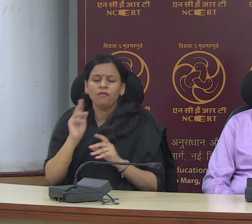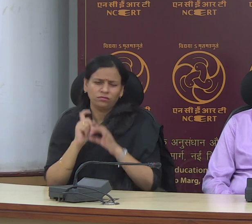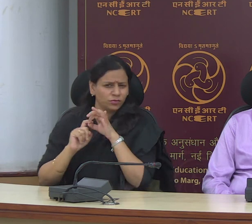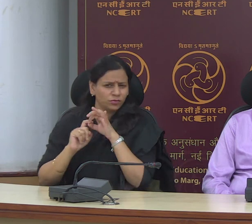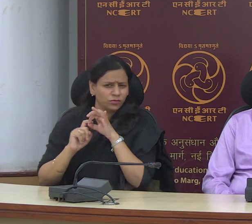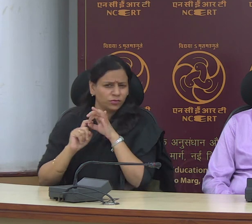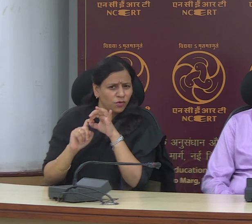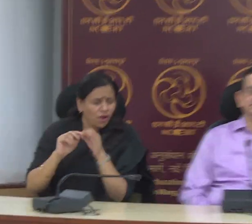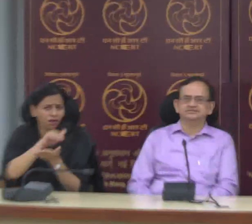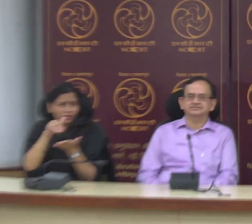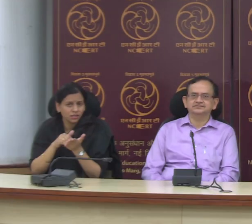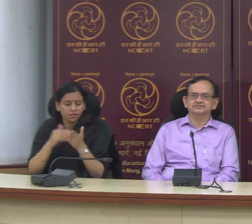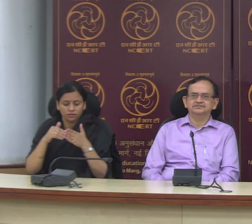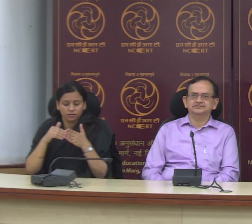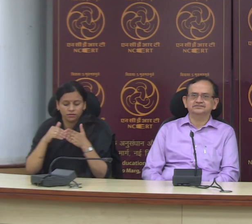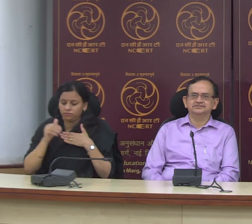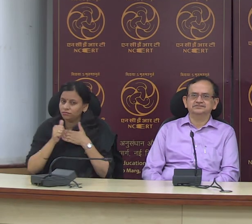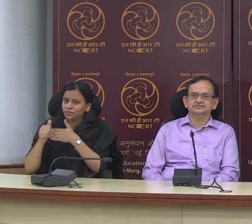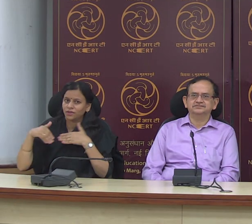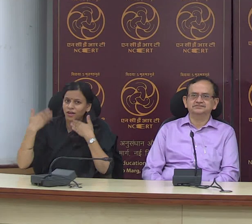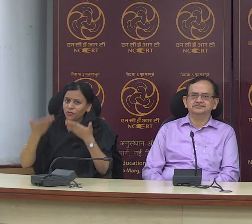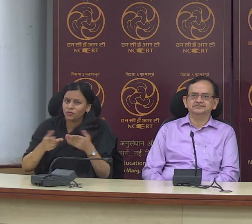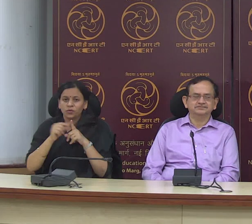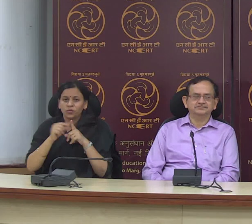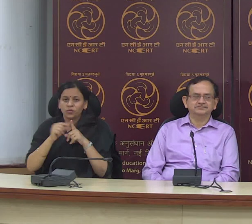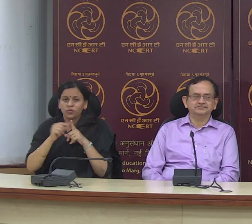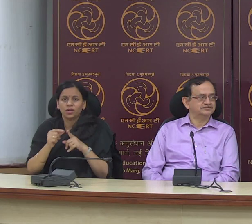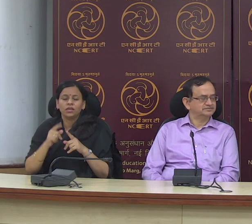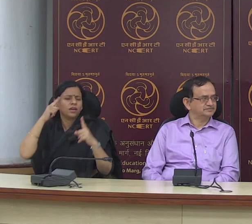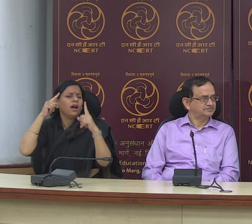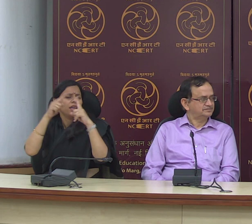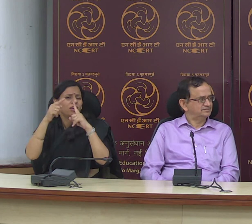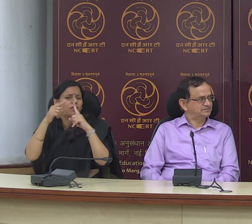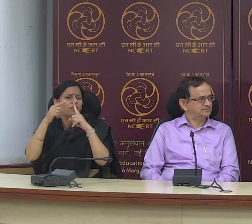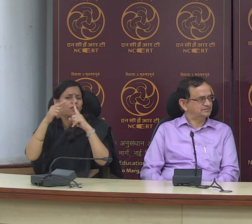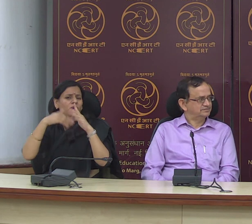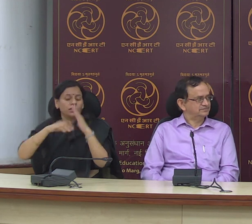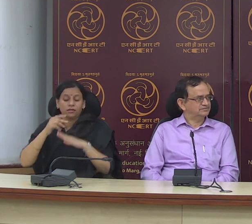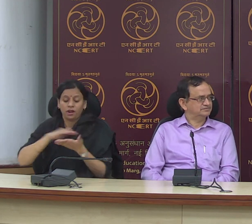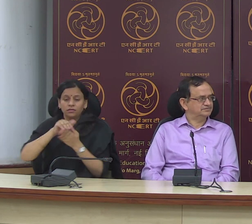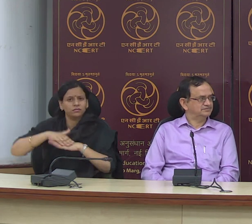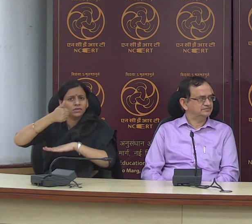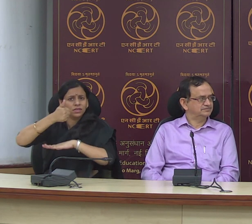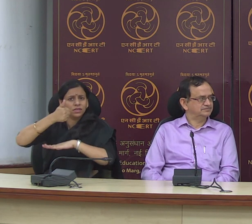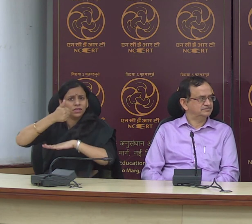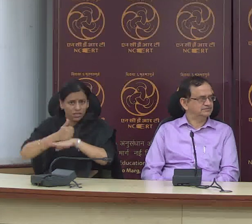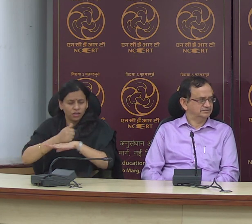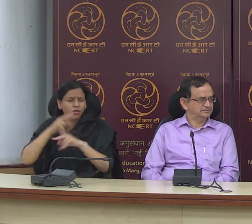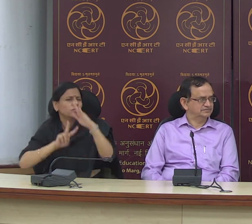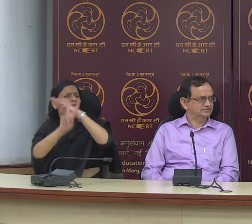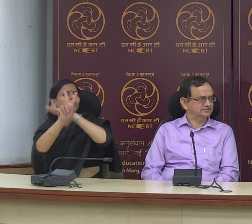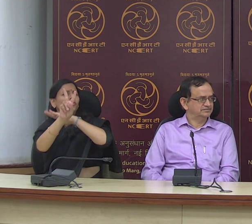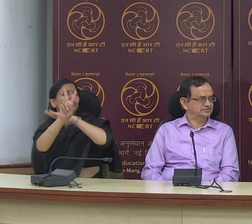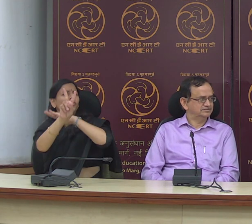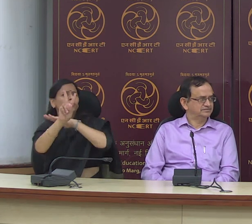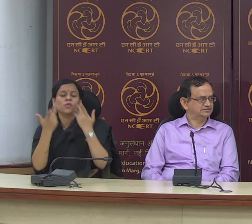चीज़, ISLRTC का आप जब प्रतिनिधित्व कर रहे हैं तो इसके जो ऑब्जेक्टिव्स हैं, जब इसकी स्थापना हुई तो क्या विजन था और हम